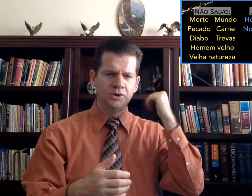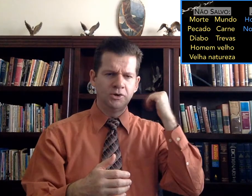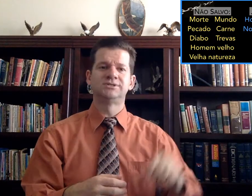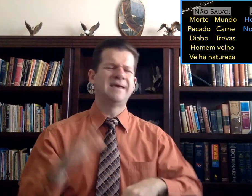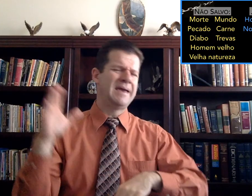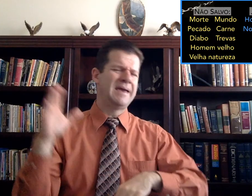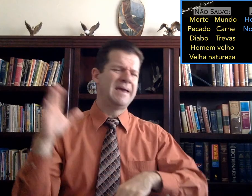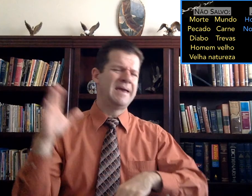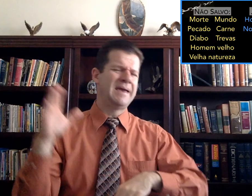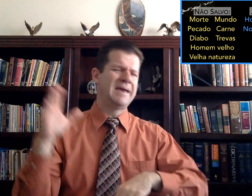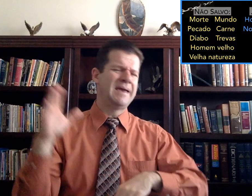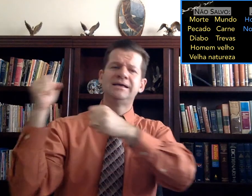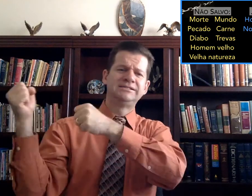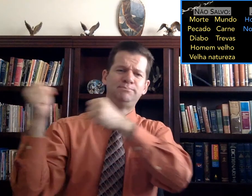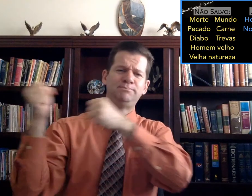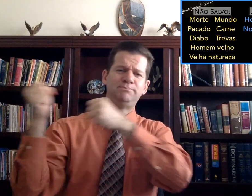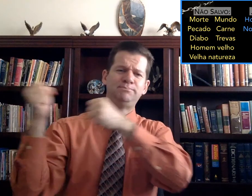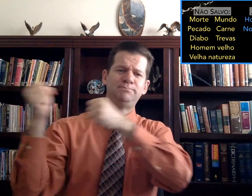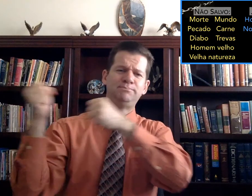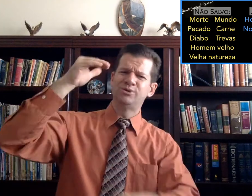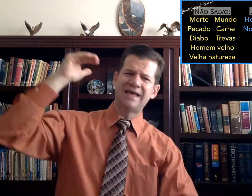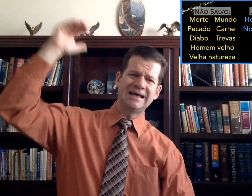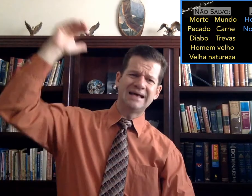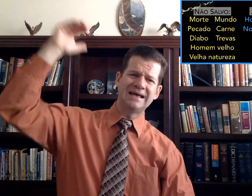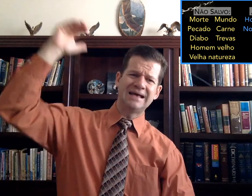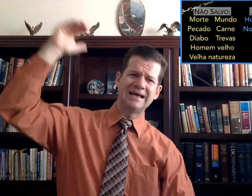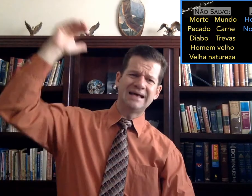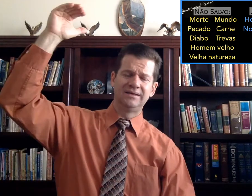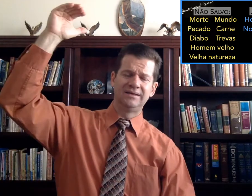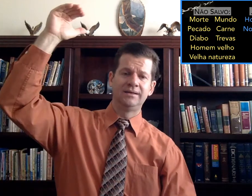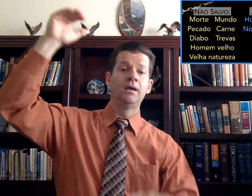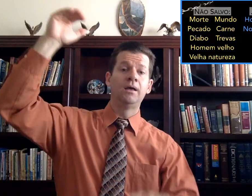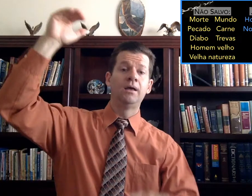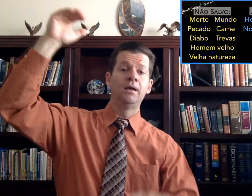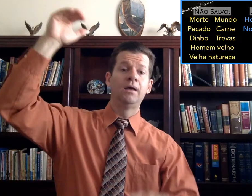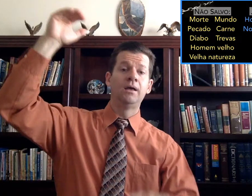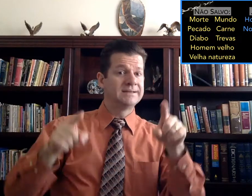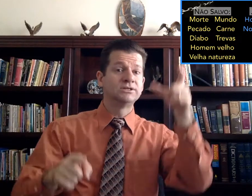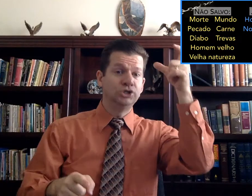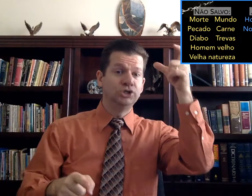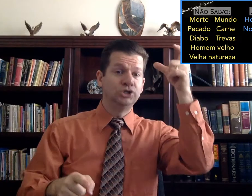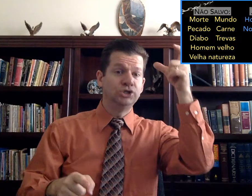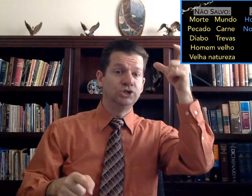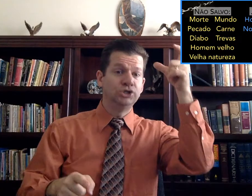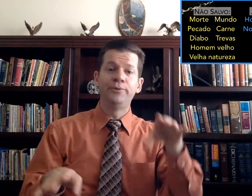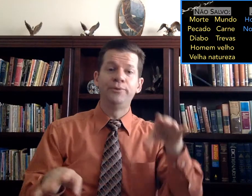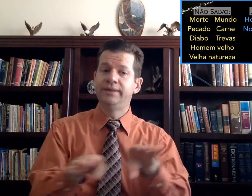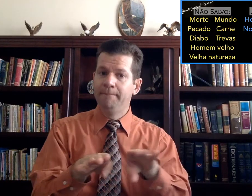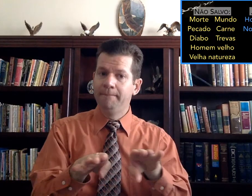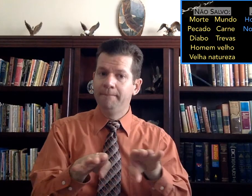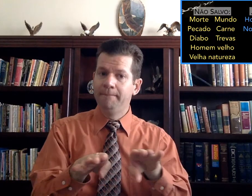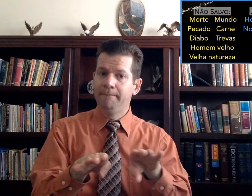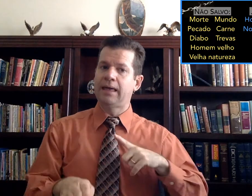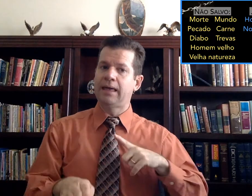Deus é mais poderoso, Deus é acima. Mas o diabo também tem